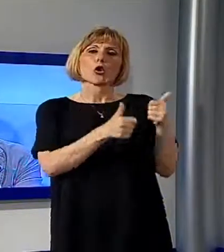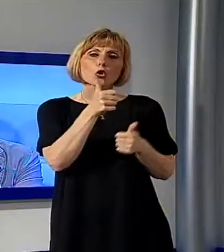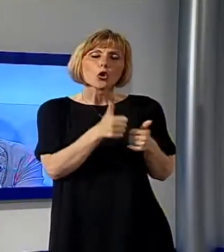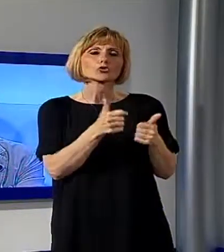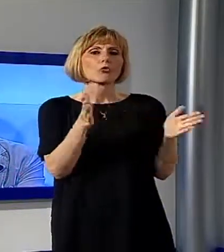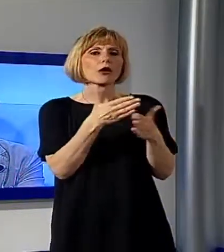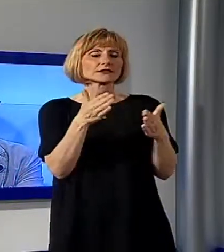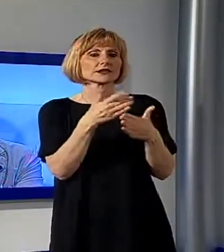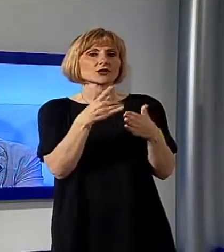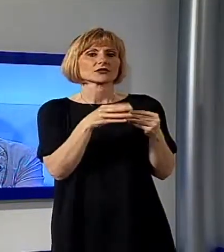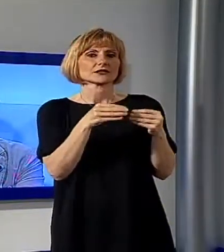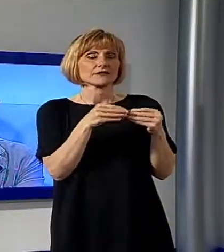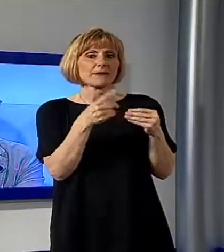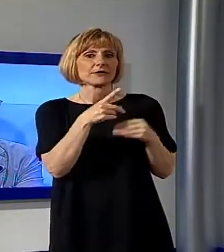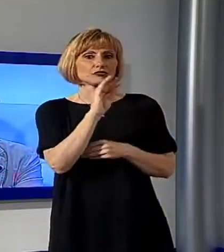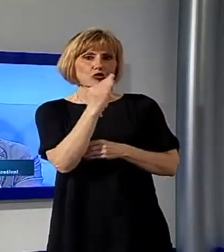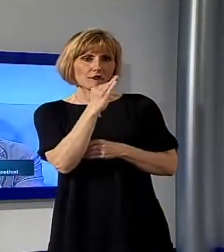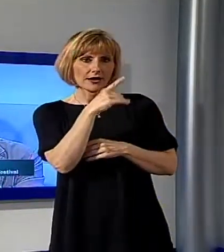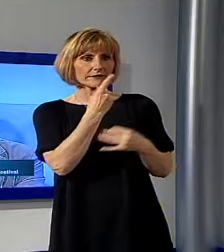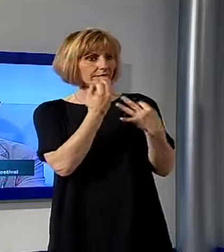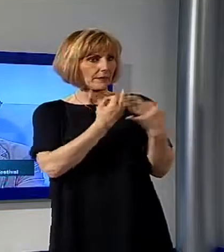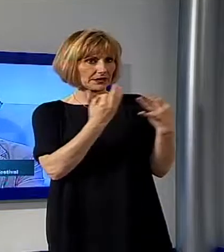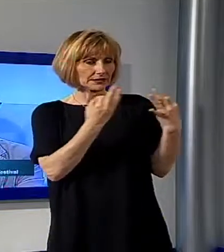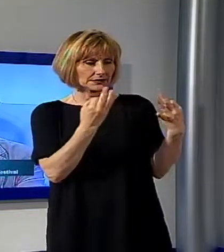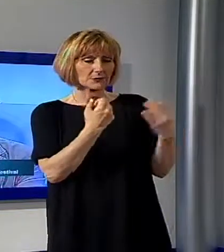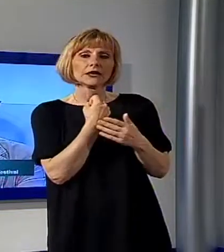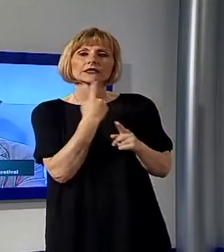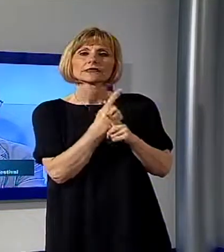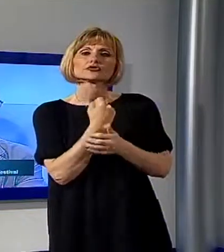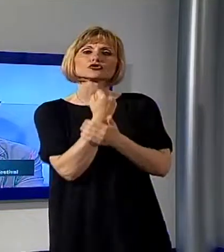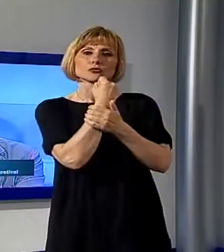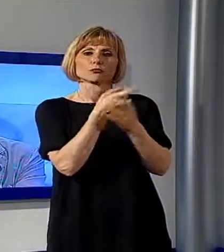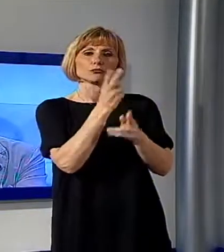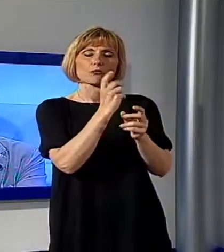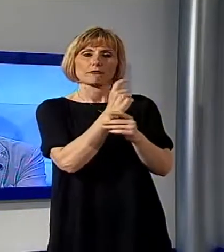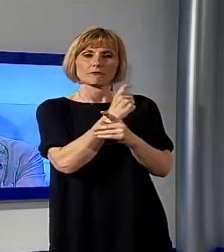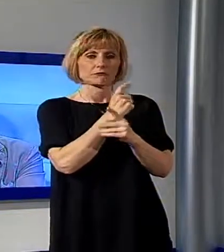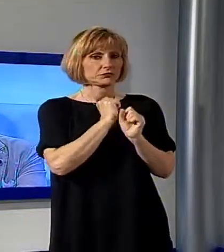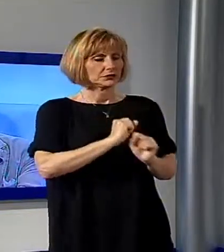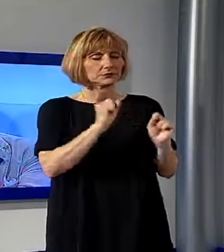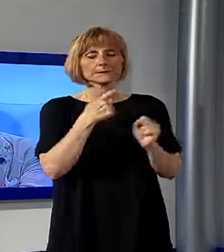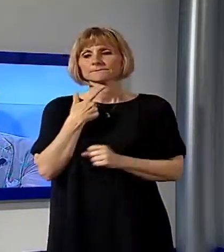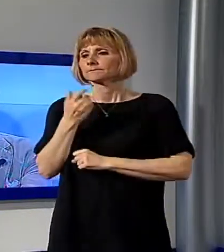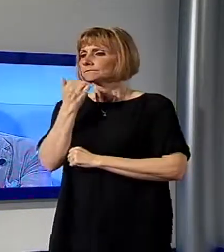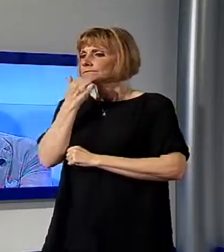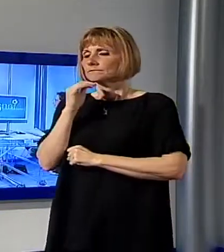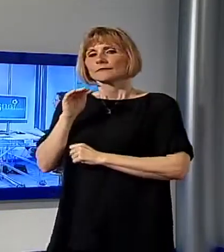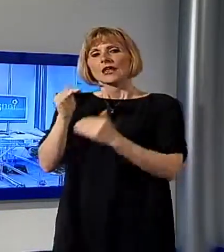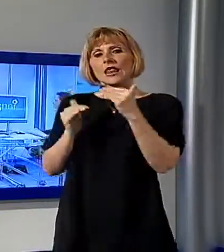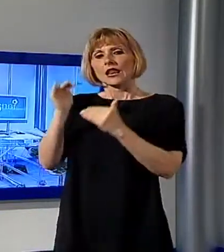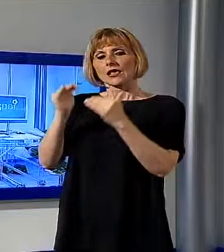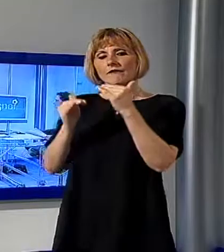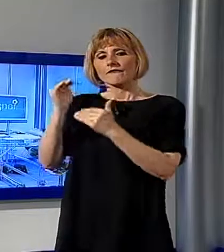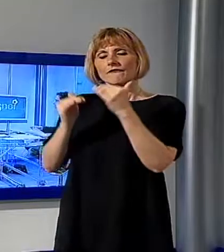generazioni va benissimo, va sostenuto e incoraggiato, più che mai. Il livello però